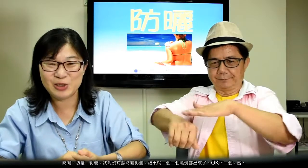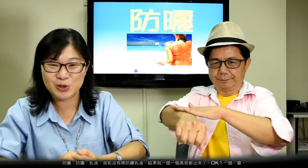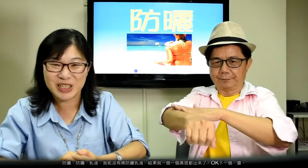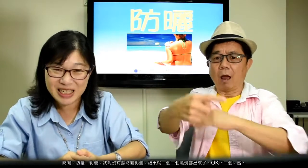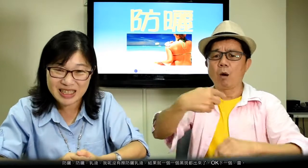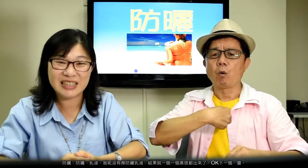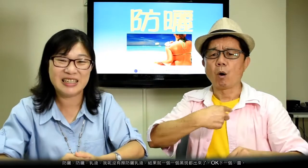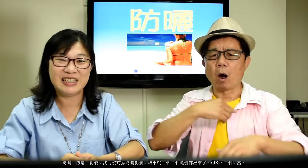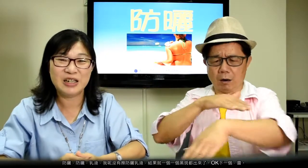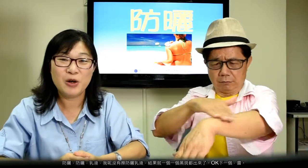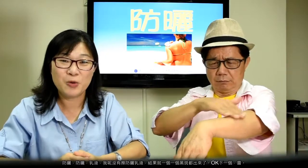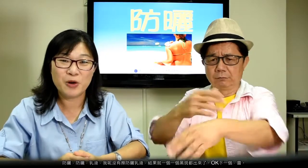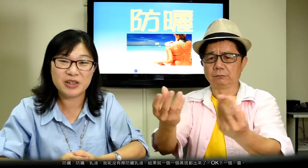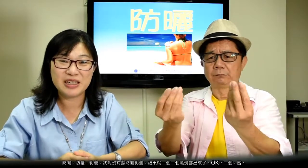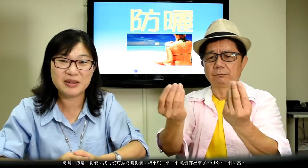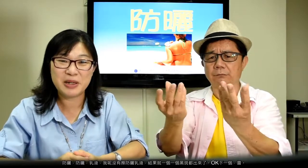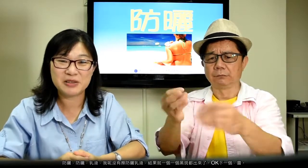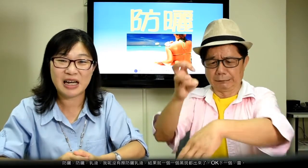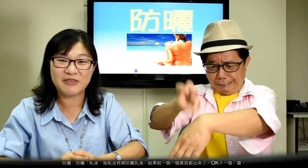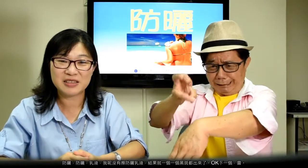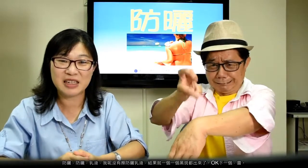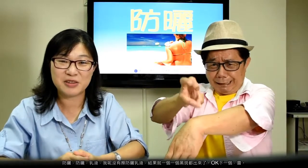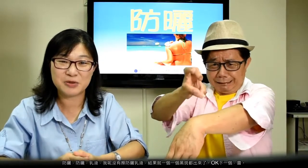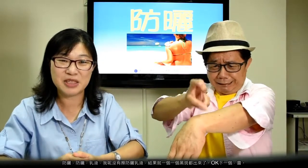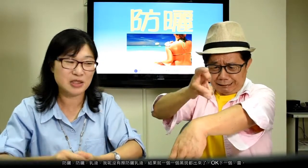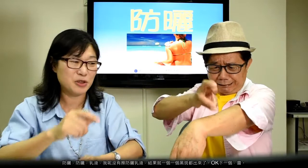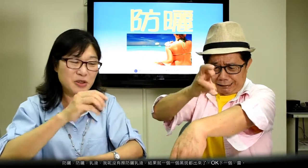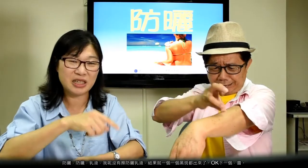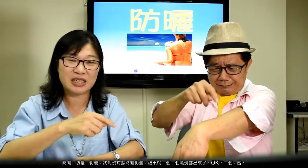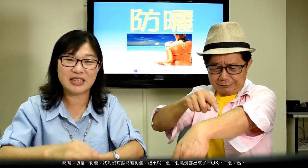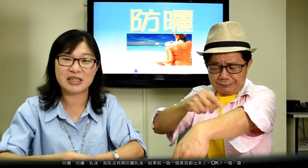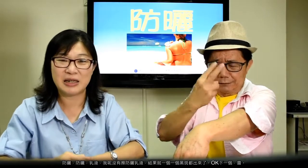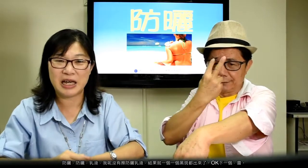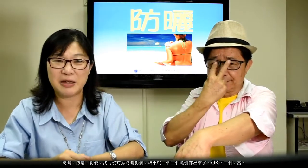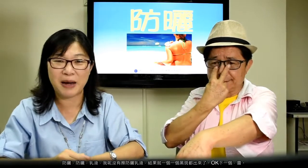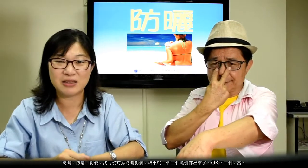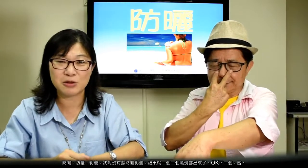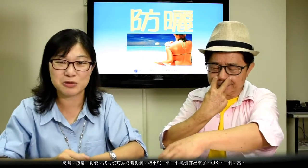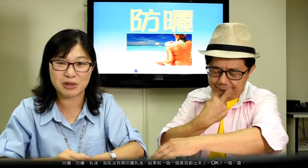乳液，我呢没有擦防晒乳液，结果就一个一个黑斑都出